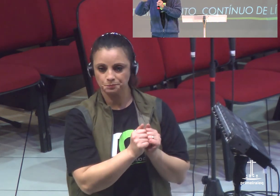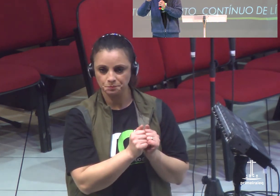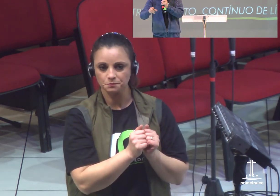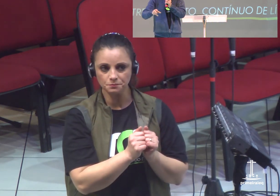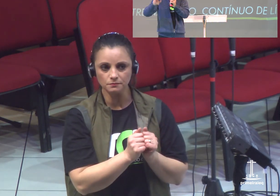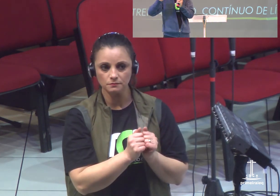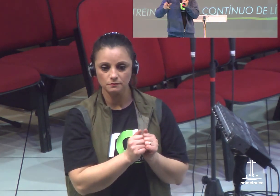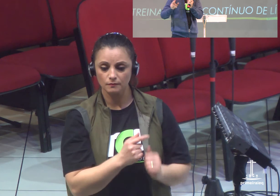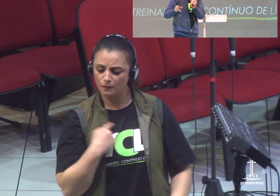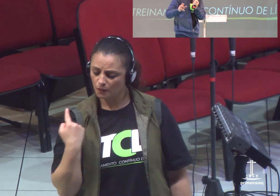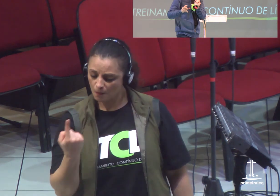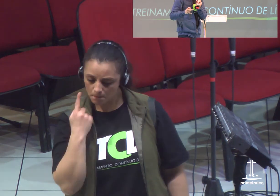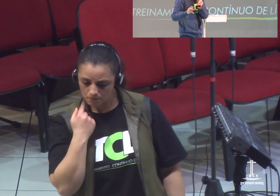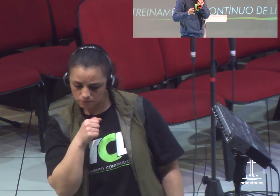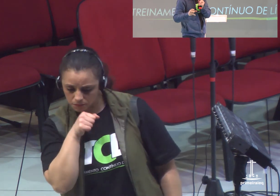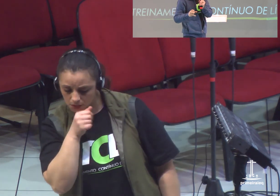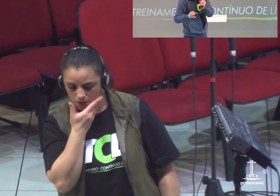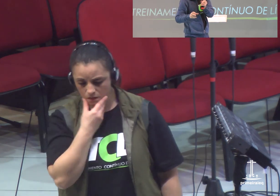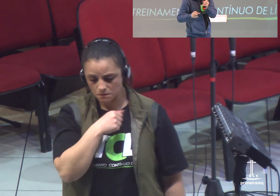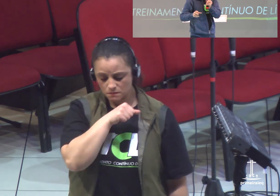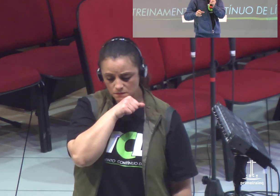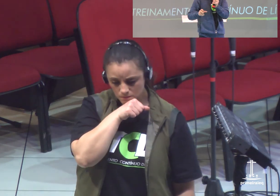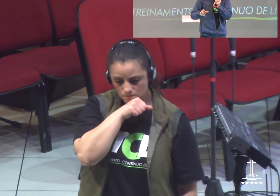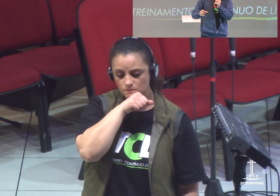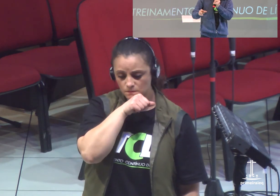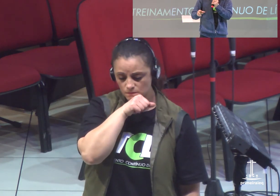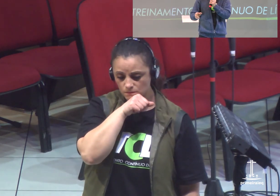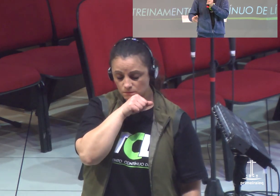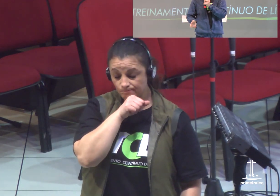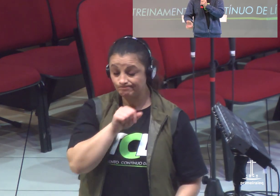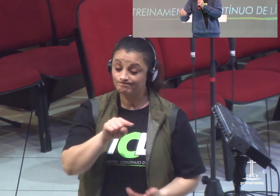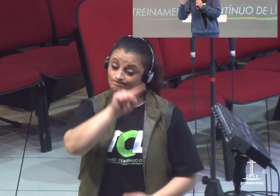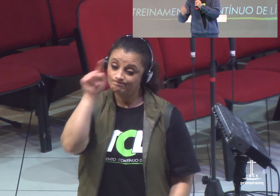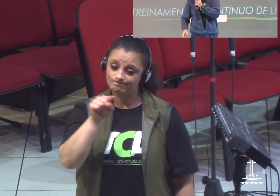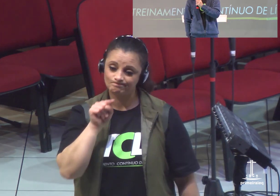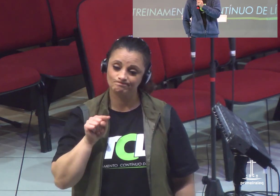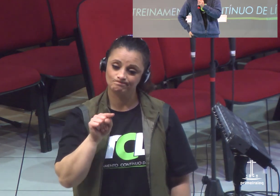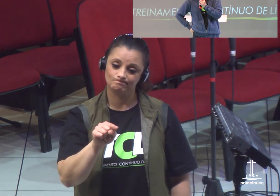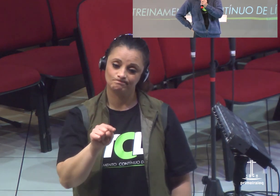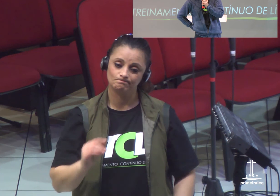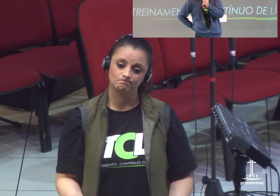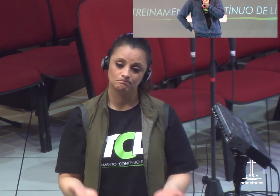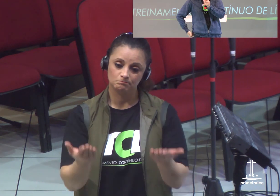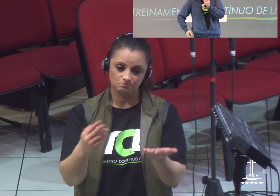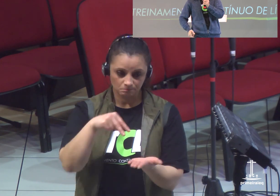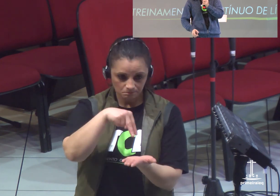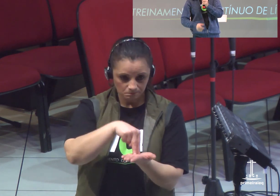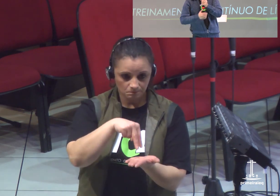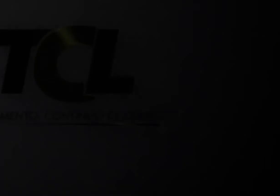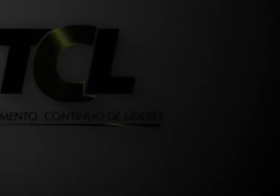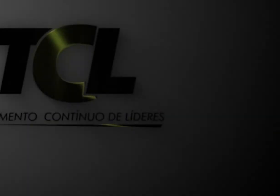A gente é pai ou mãe espiritual? Fica em pé na presença de Deus.